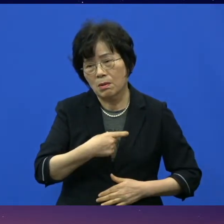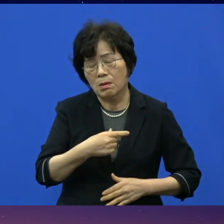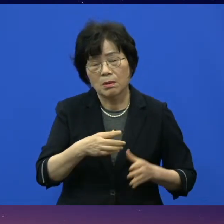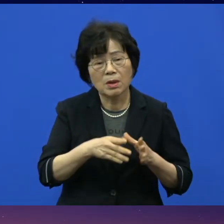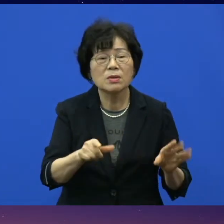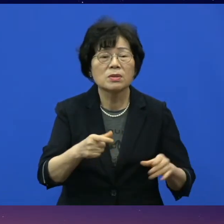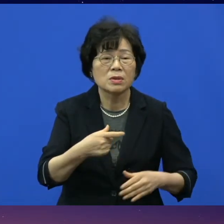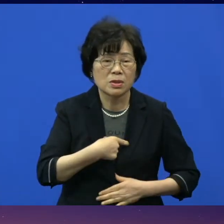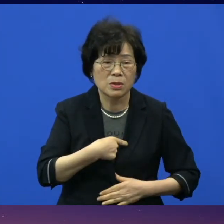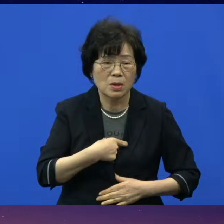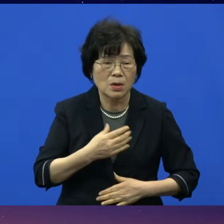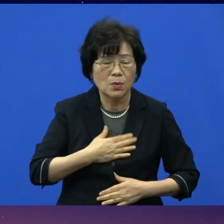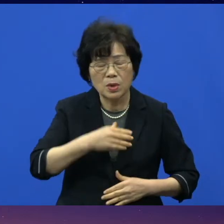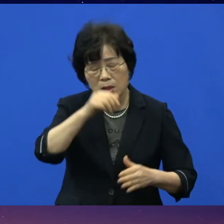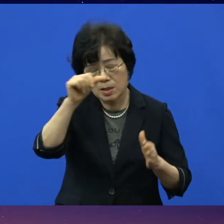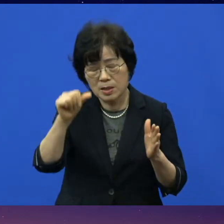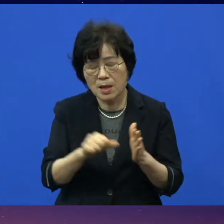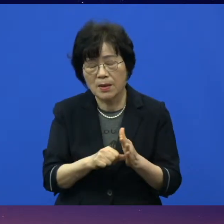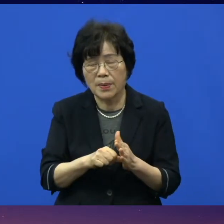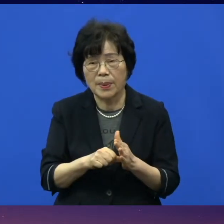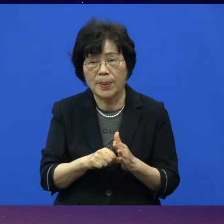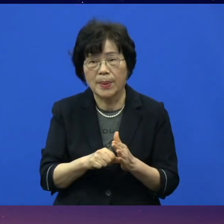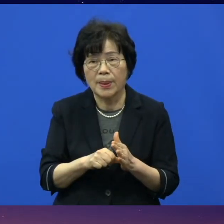그러나 여러분, 우리의 인생이 그렇지 않아요. 우리는